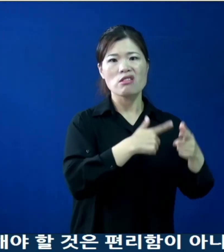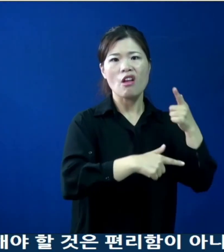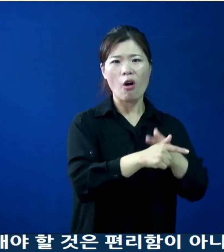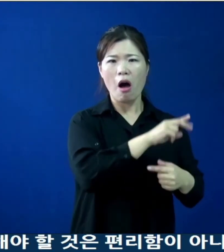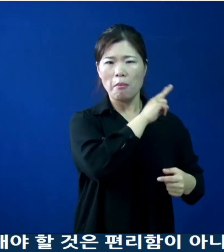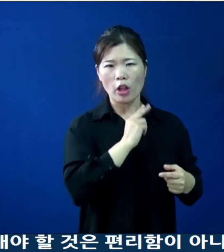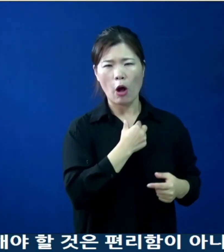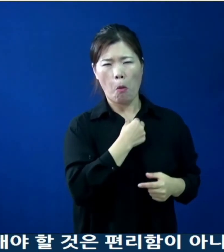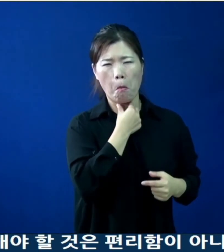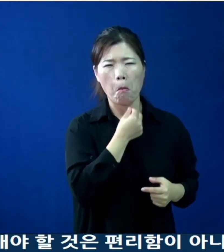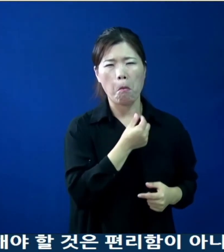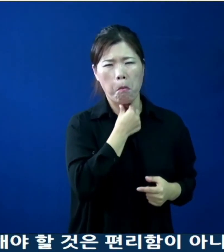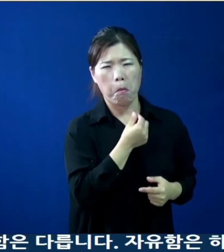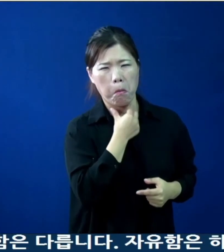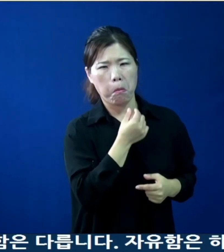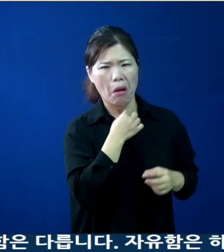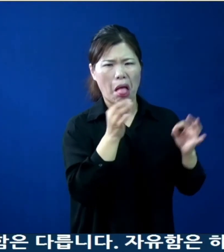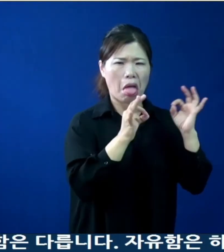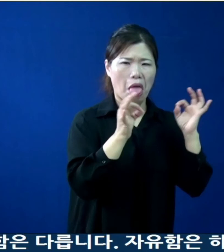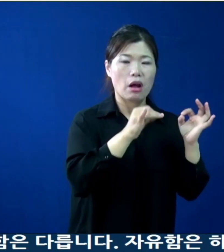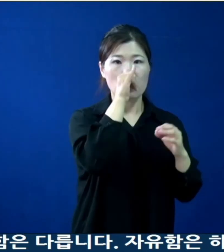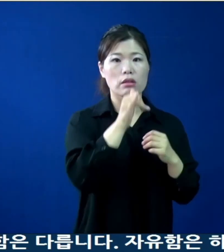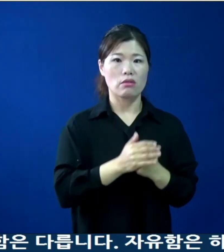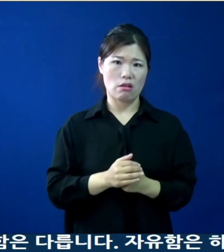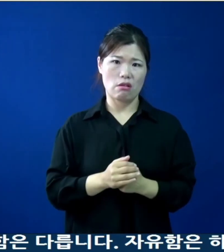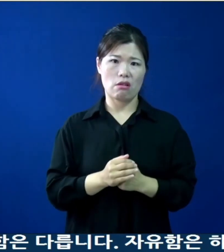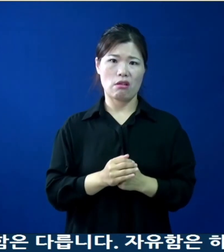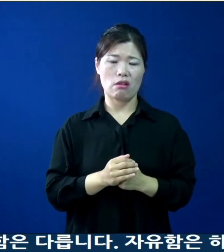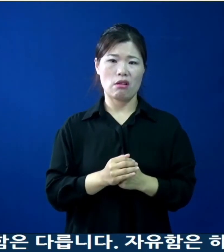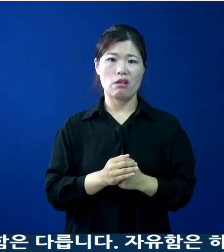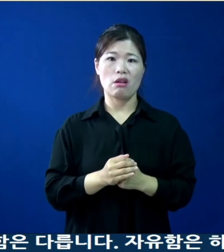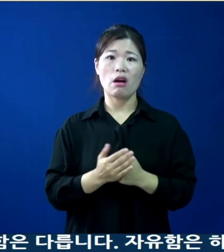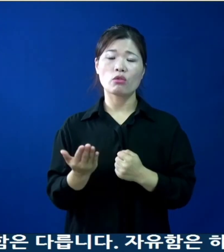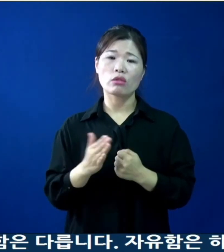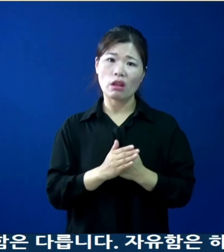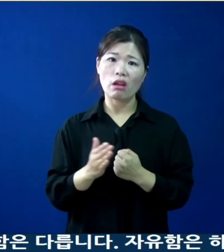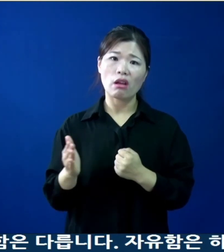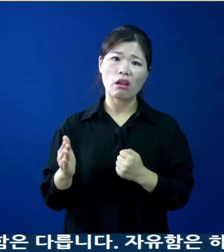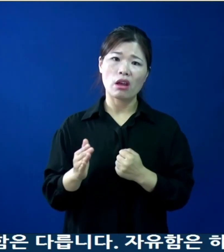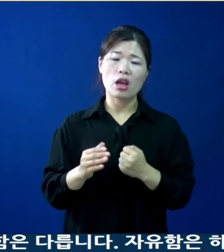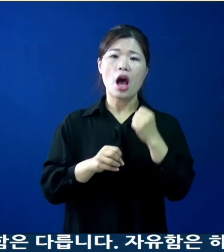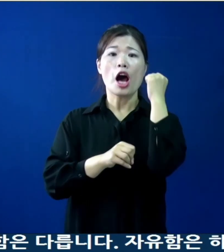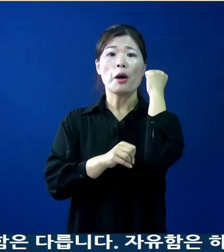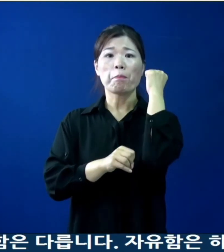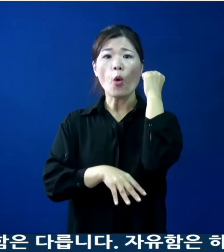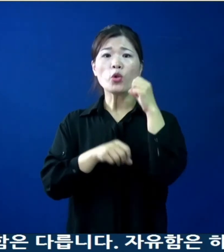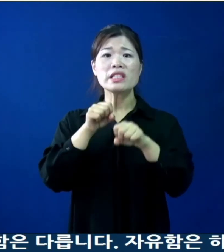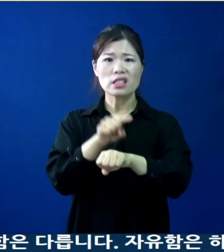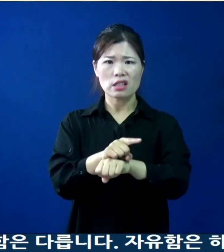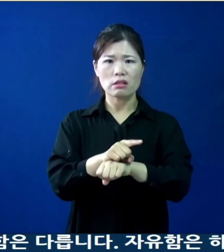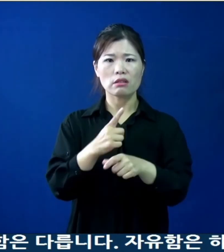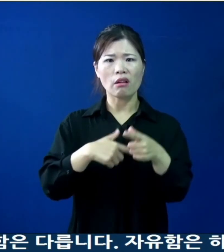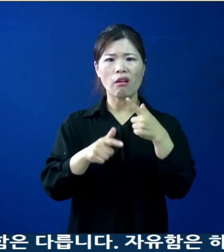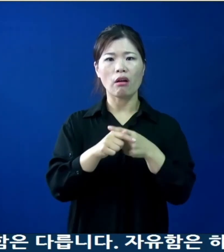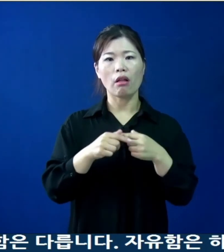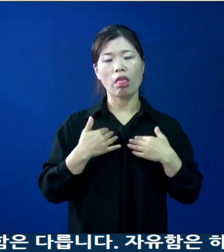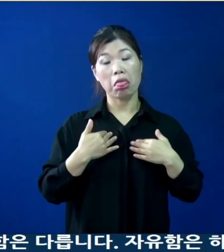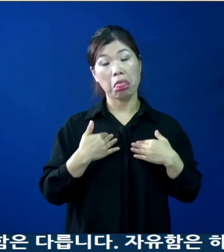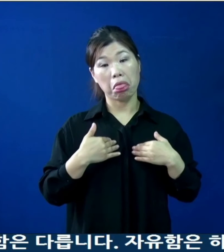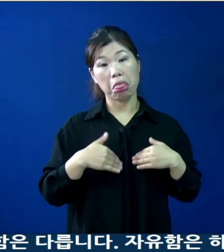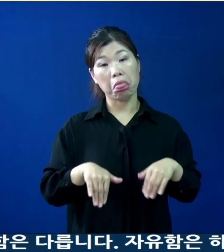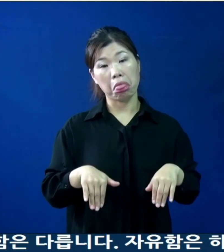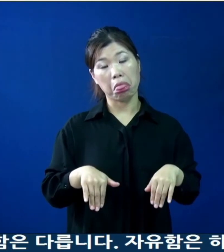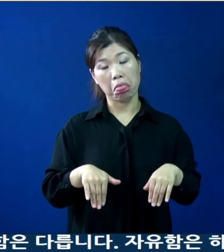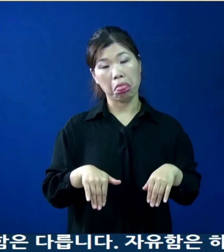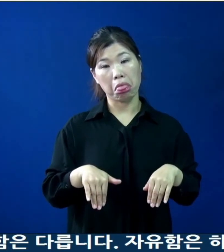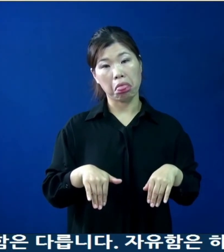거를. 그런 가운데 본질은 점점 쇠약해지는 모습으로 우리는 전락하게